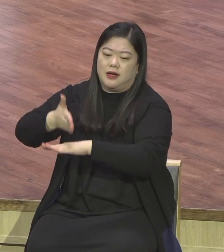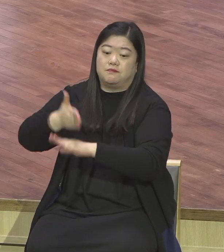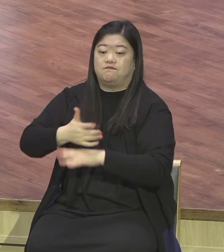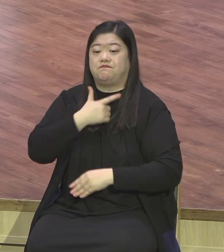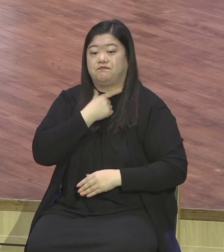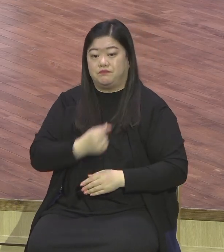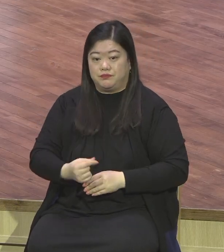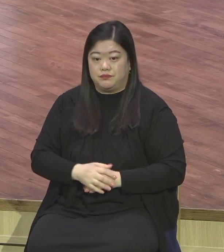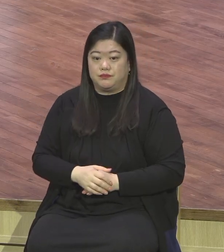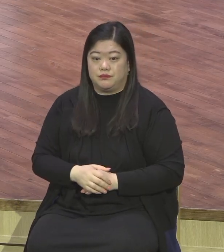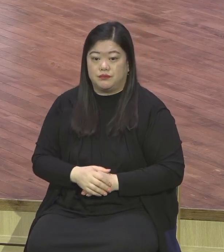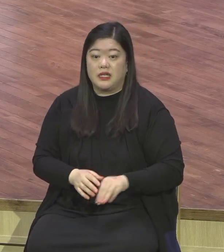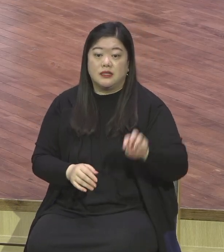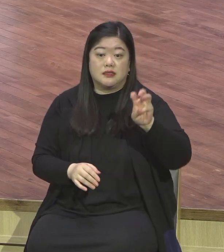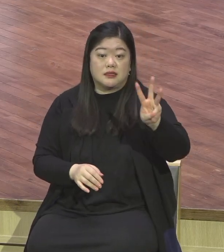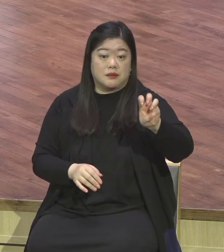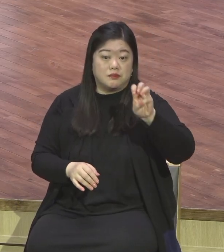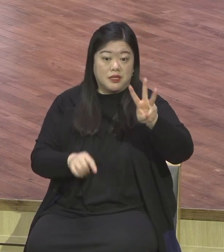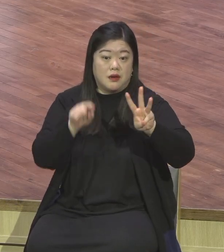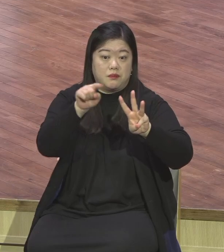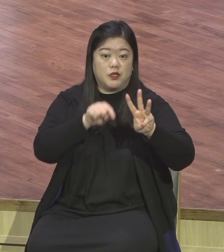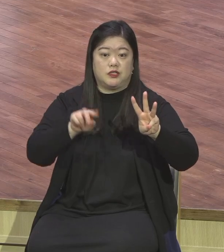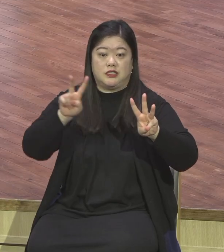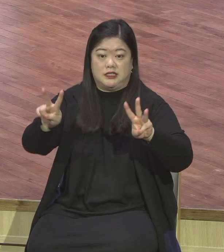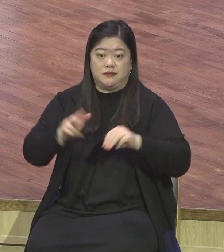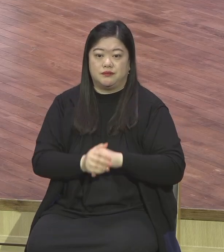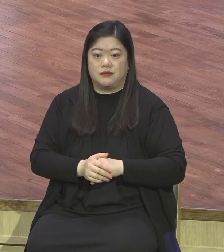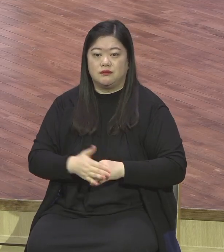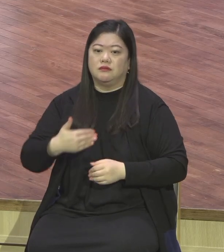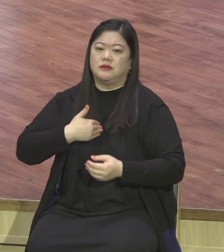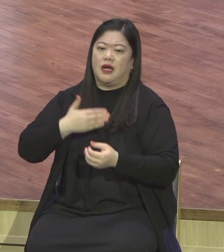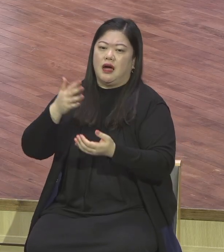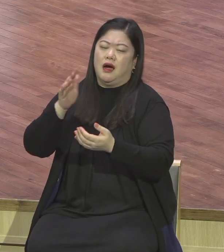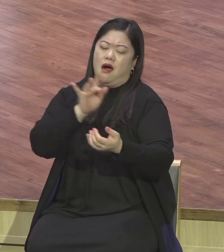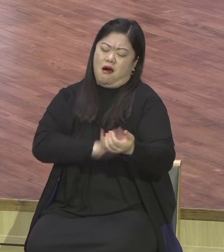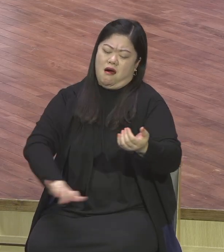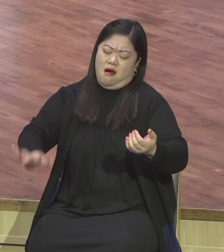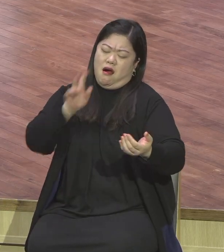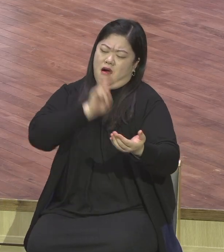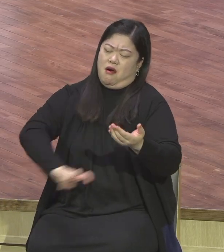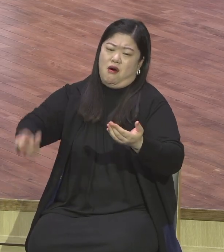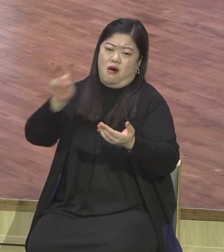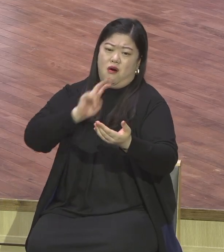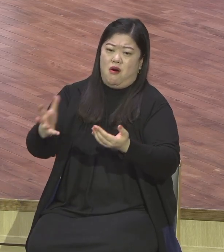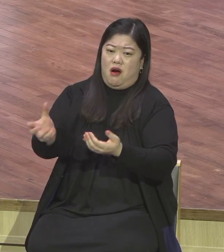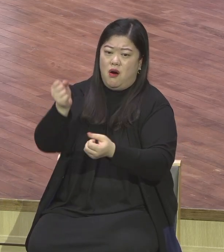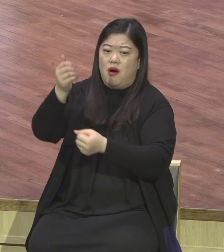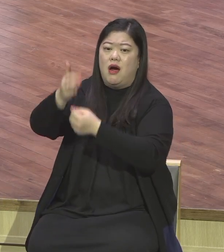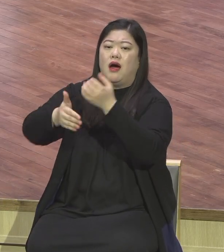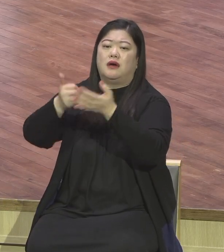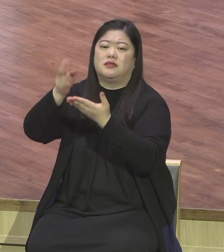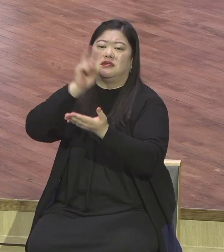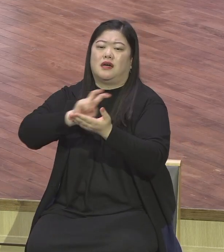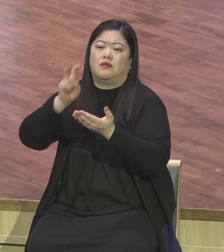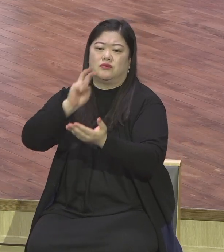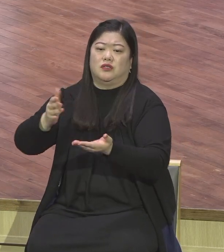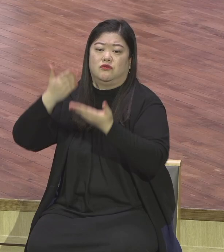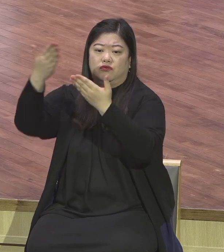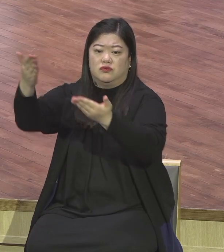시편 31편 2절에는 수금으로 여호와께 감사하고 2줄 10줄 비파로